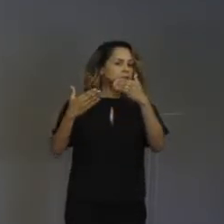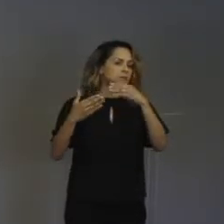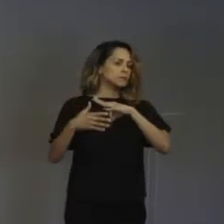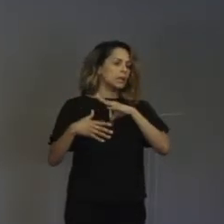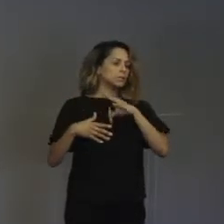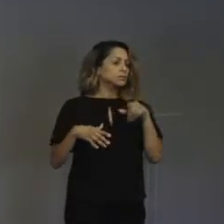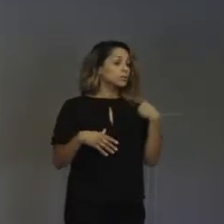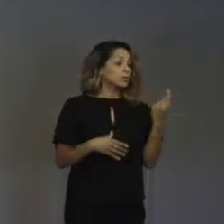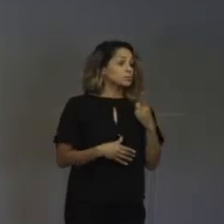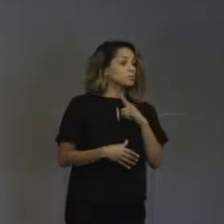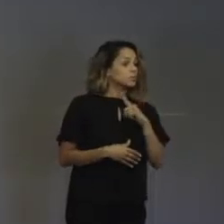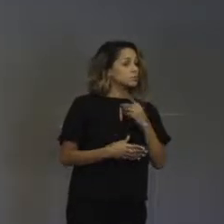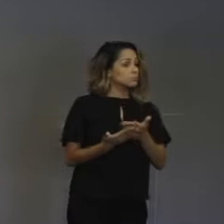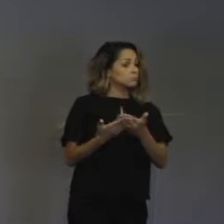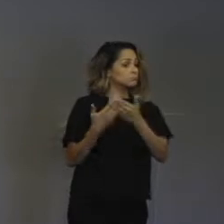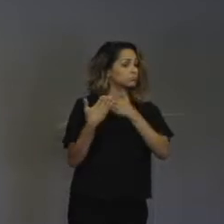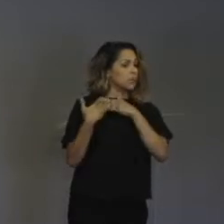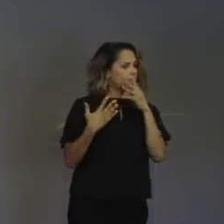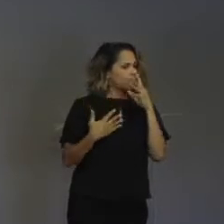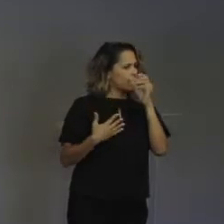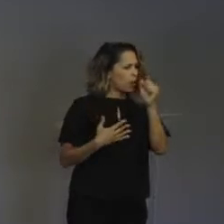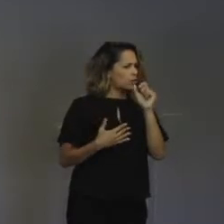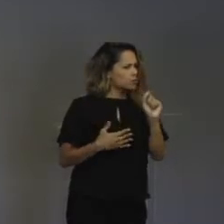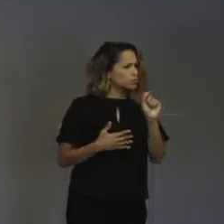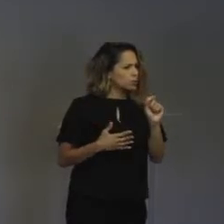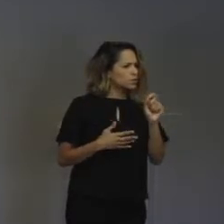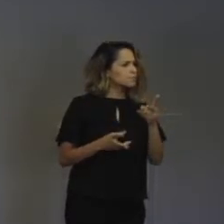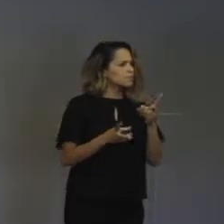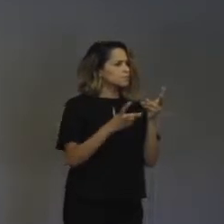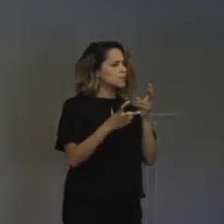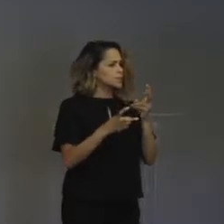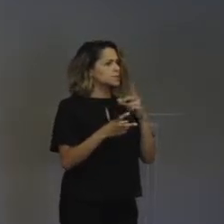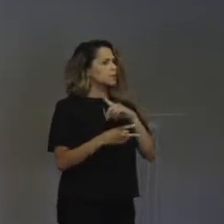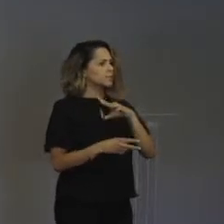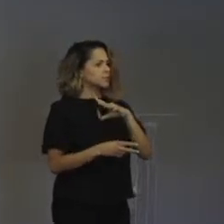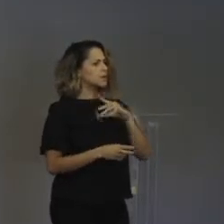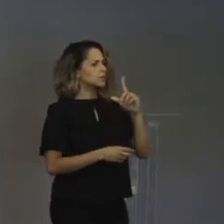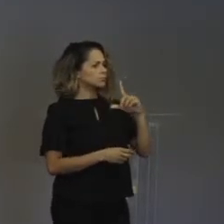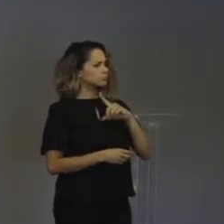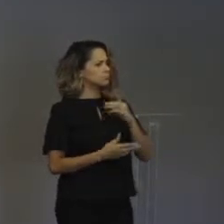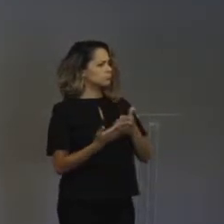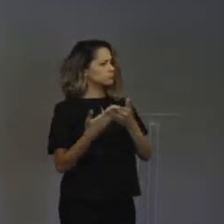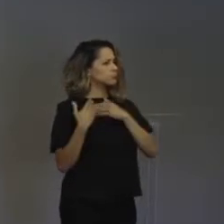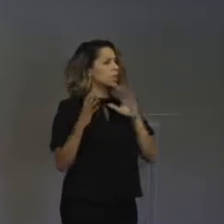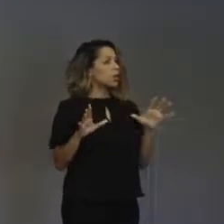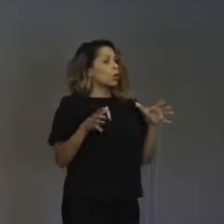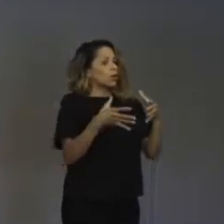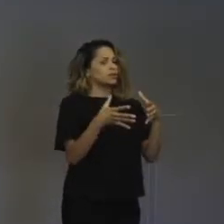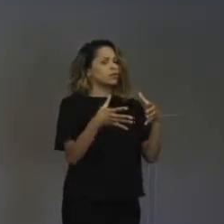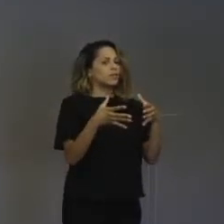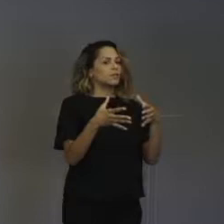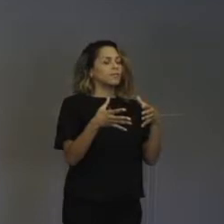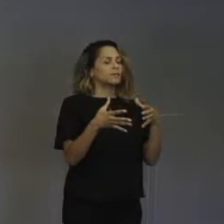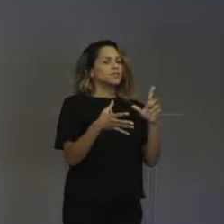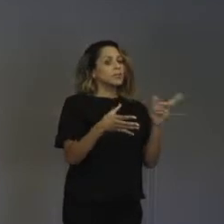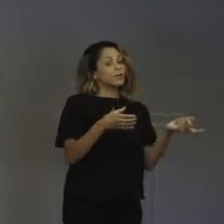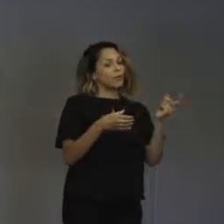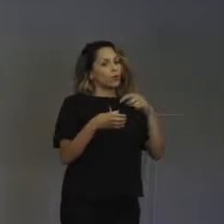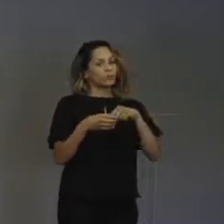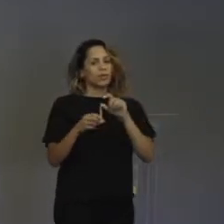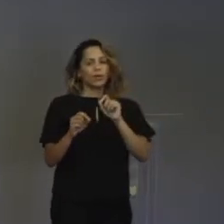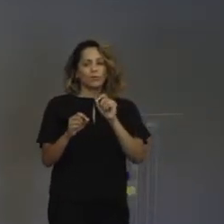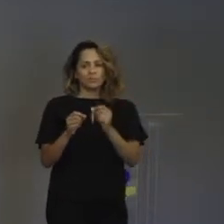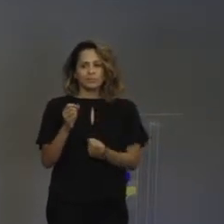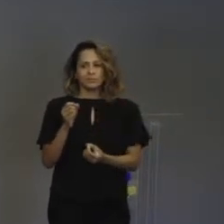papel forte, quem são as pessoas que percebem que a construção da cidade é feita coletivamente, e guiar um pouco isso. E aí eu volto de novo para a questão das fundações, né?